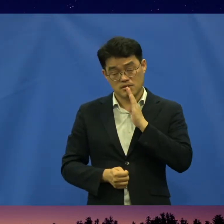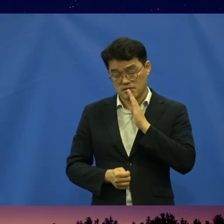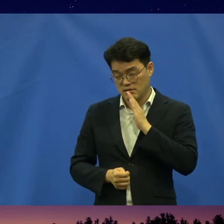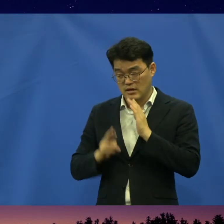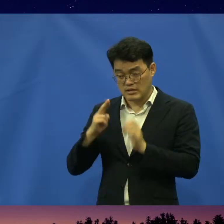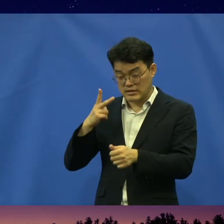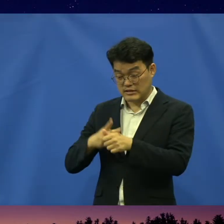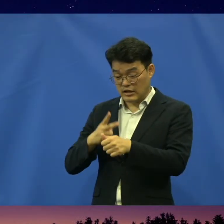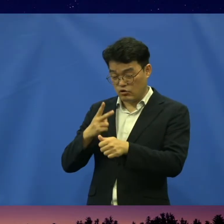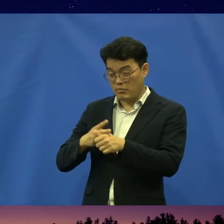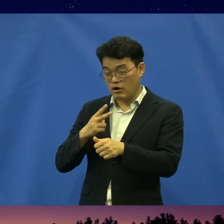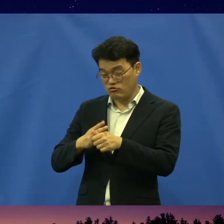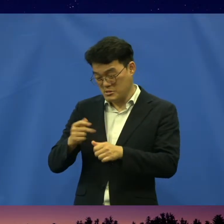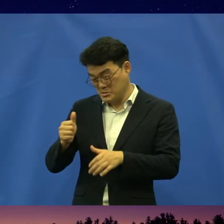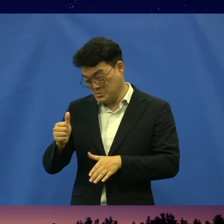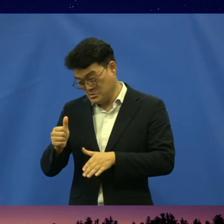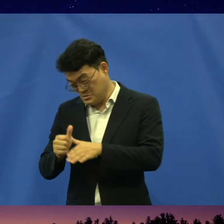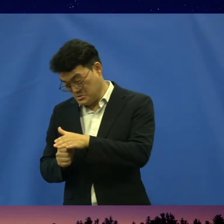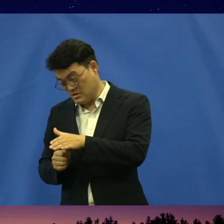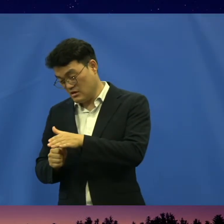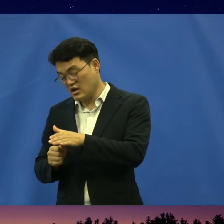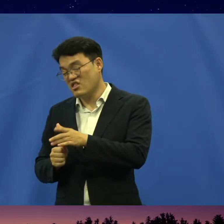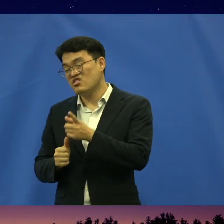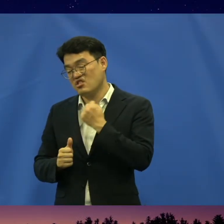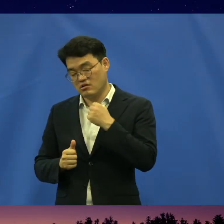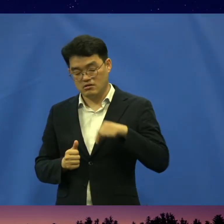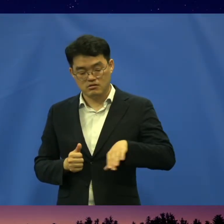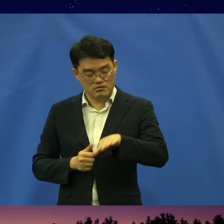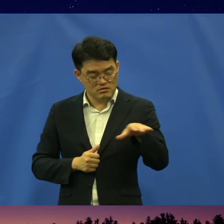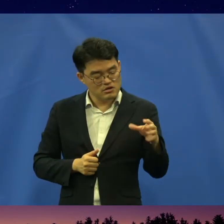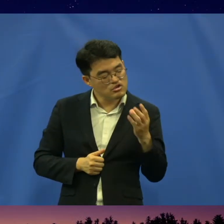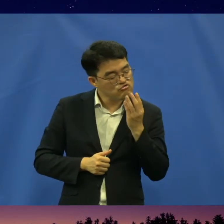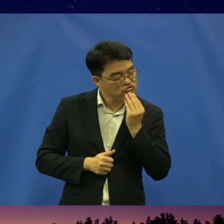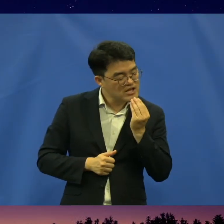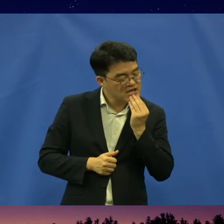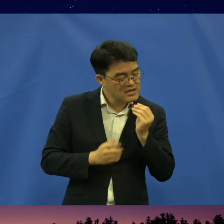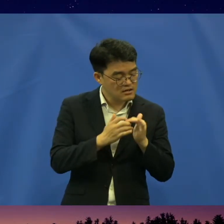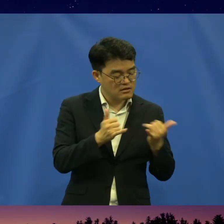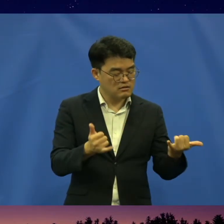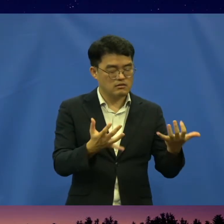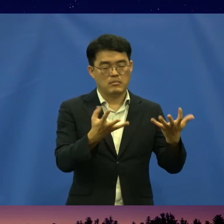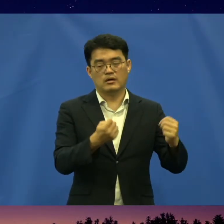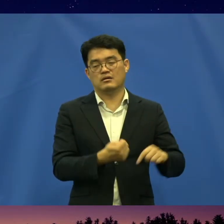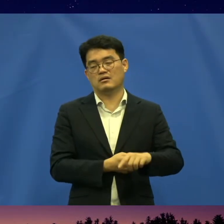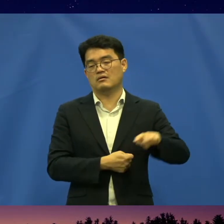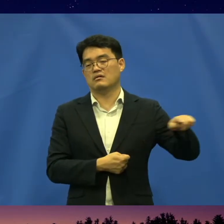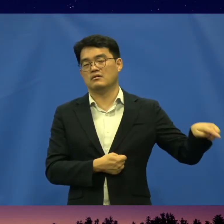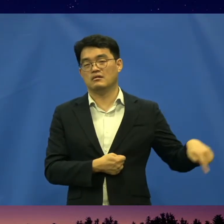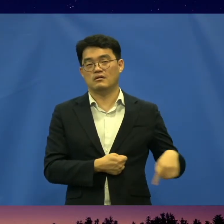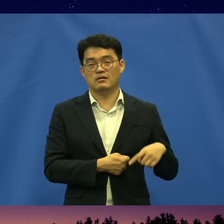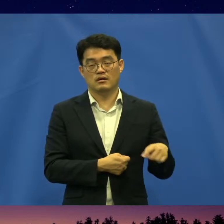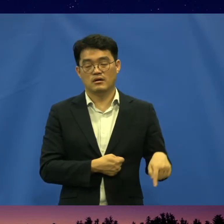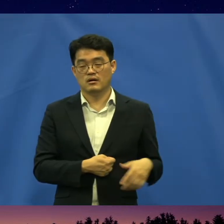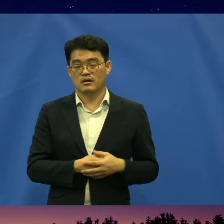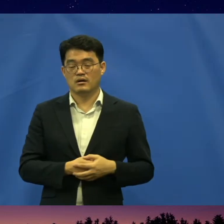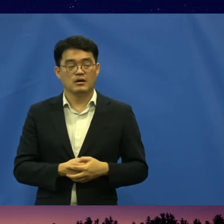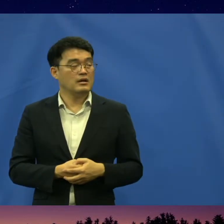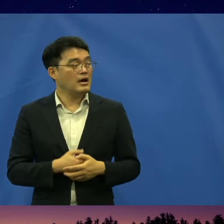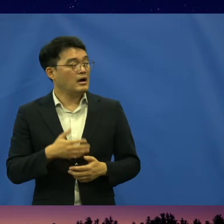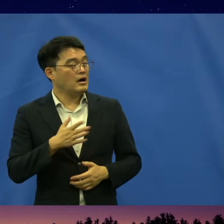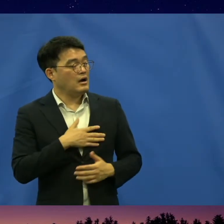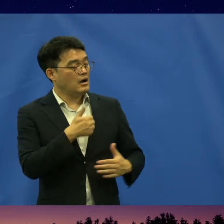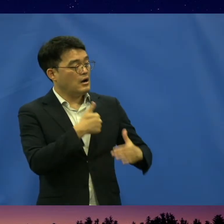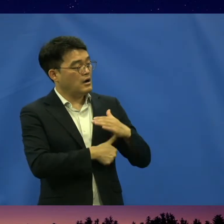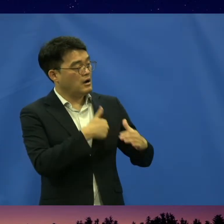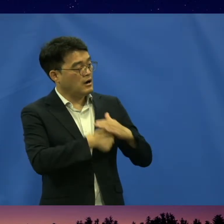했던 유대인들이 얼마나 많아요. 진짜 우리 같으면 아이고 그만하자 그랬을 거예요.